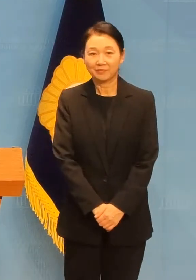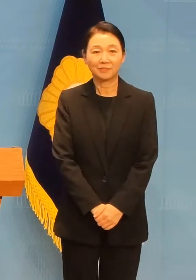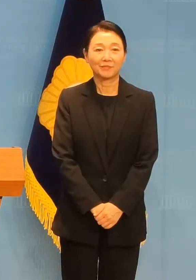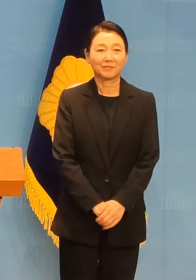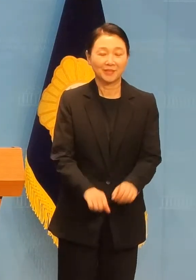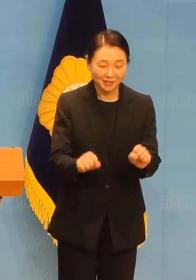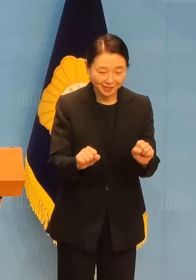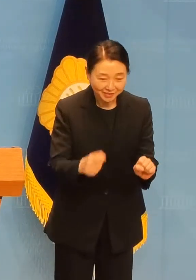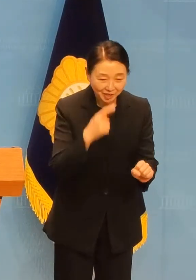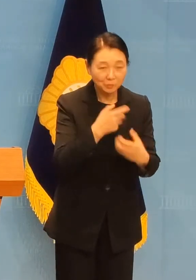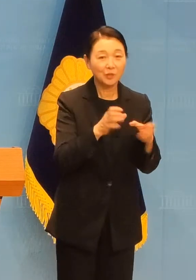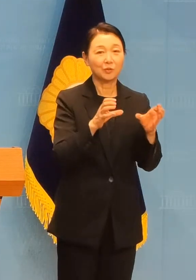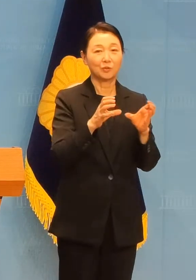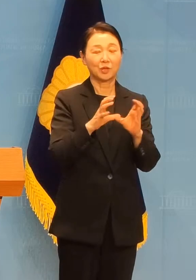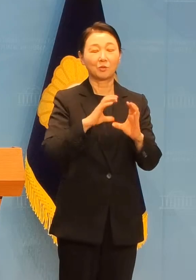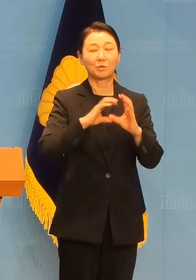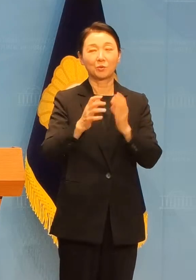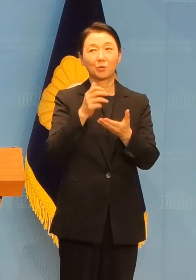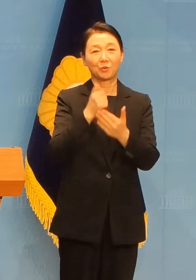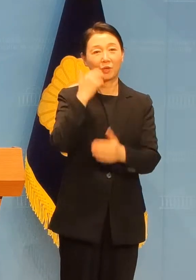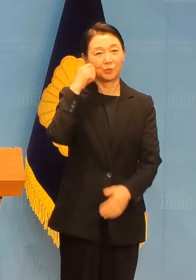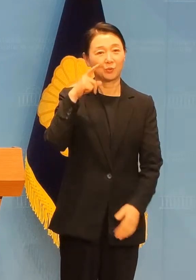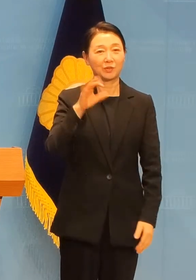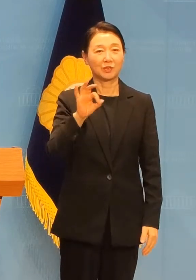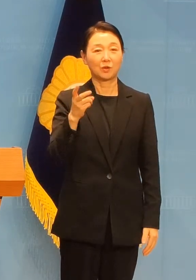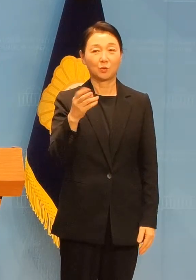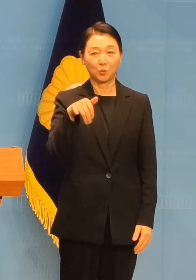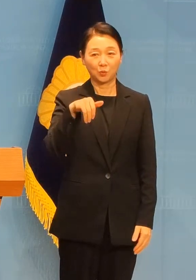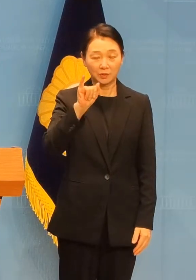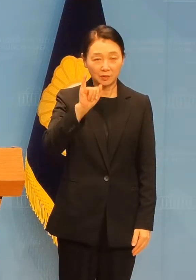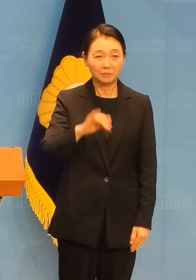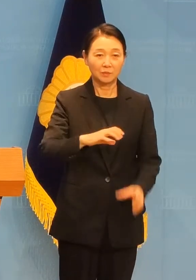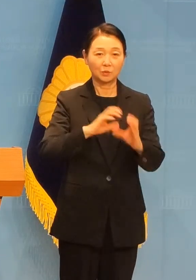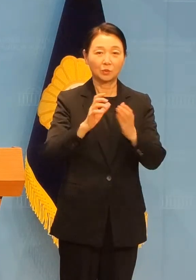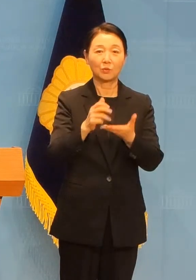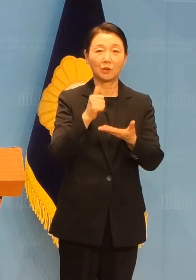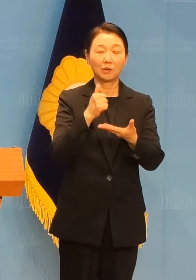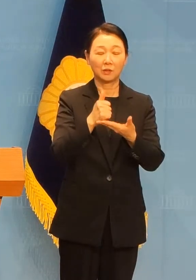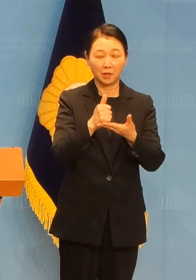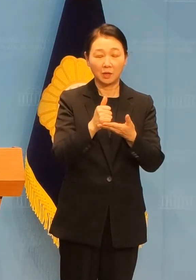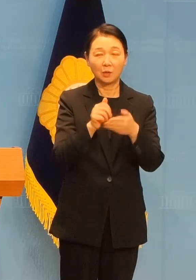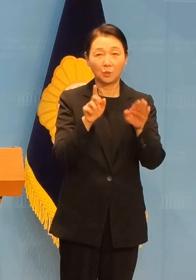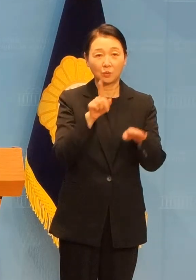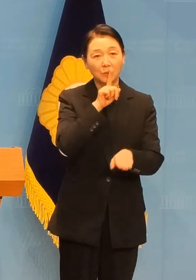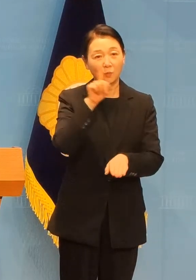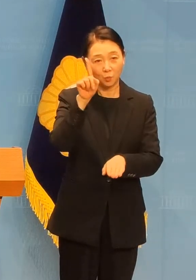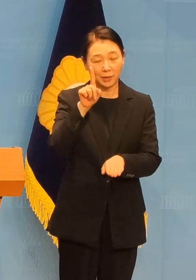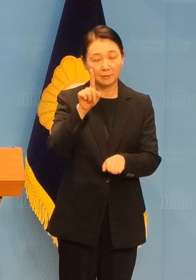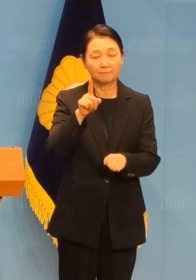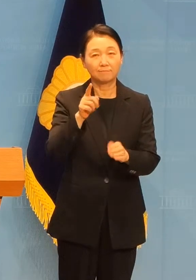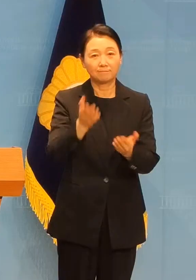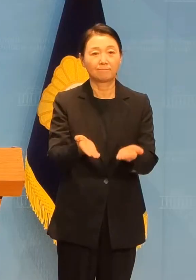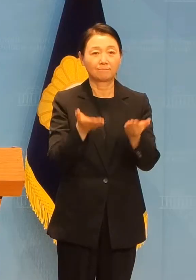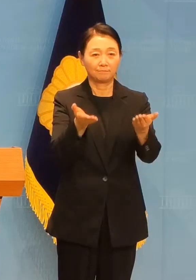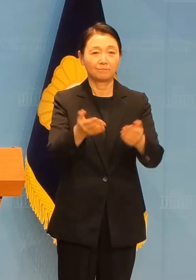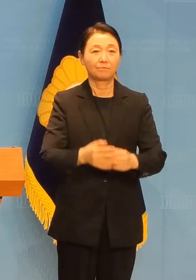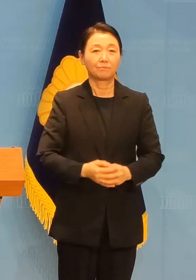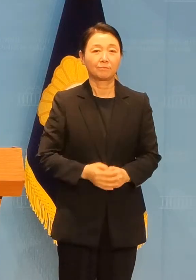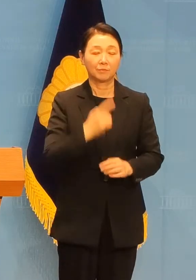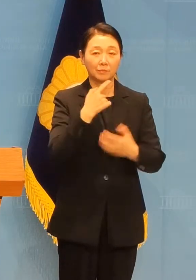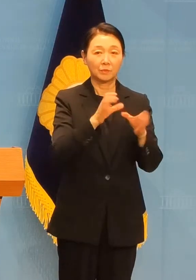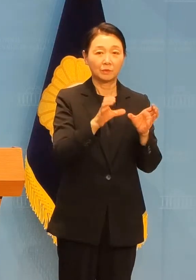네, 안녕하세요. 더불어민주당 국민소통위원장 전용기입니다. 국민소통위원회 민주파출소 주간 브리핑을 시작하겠습니다.